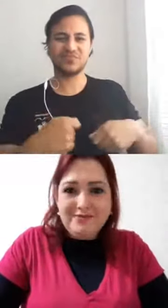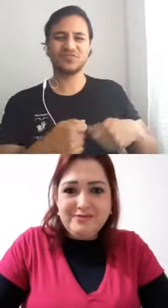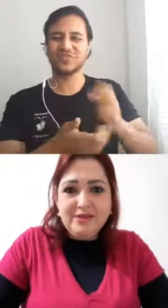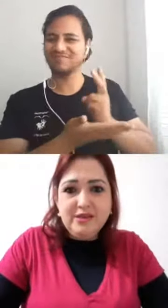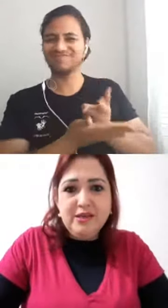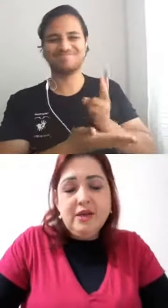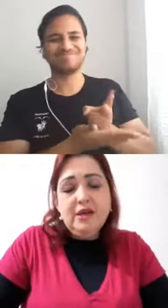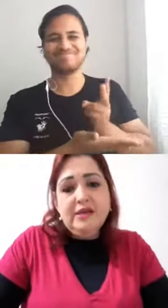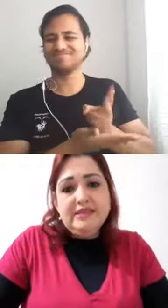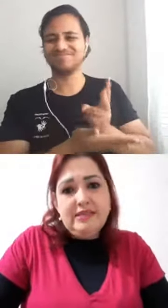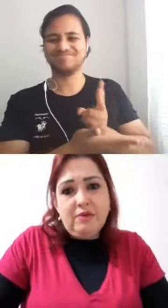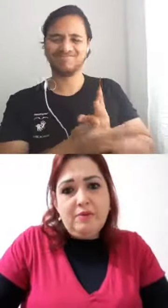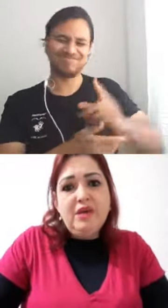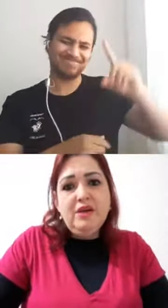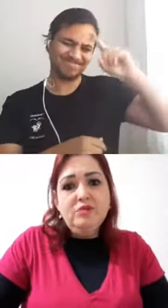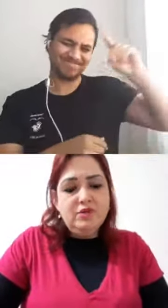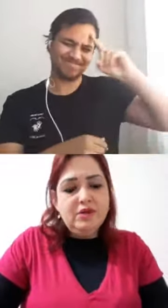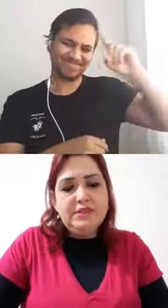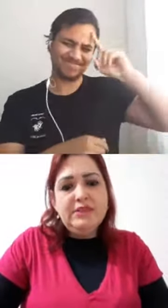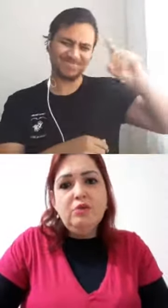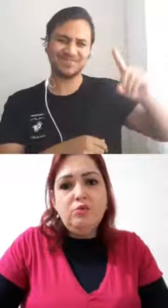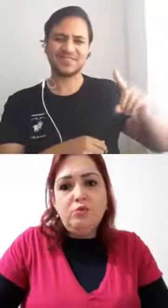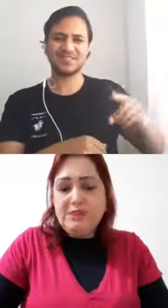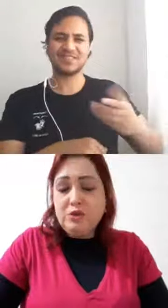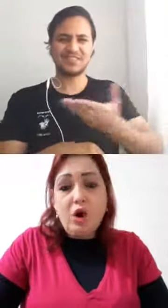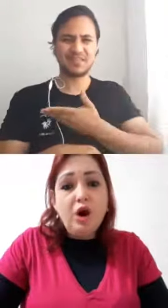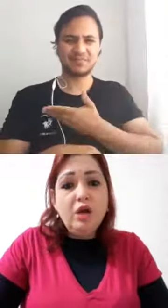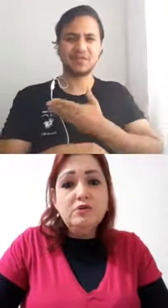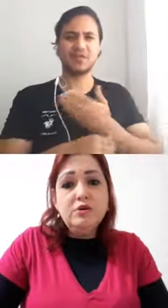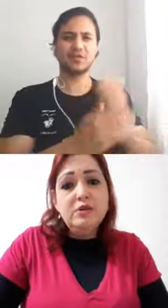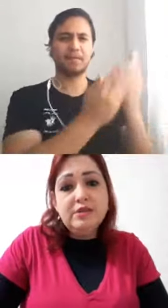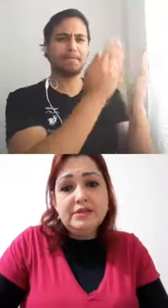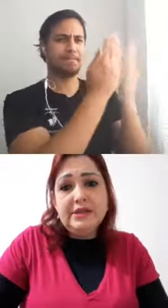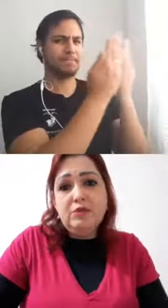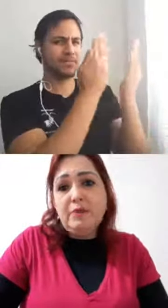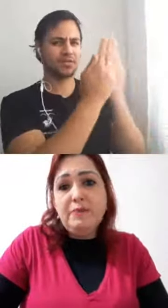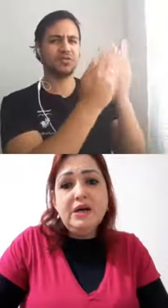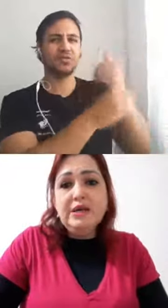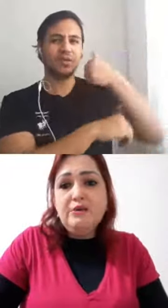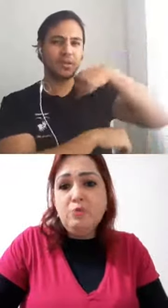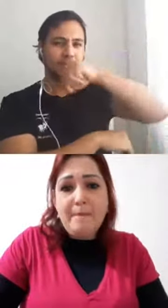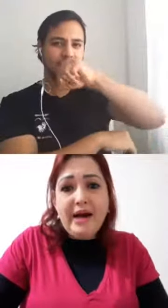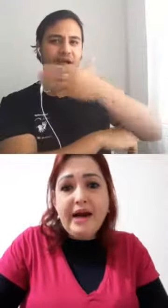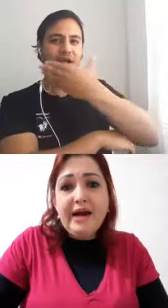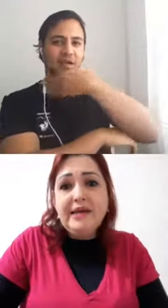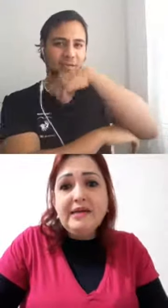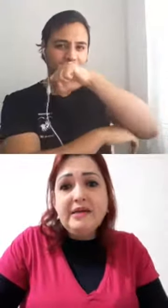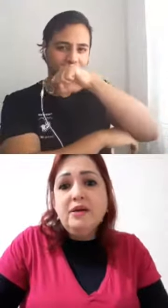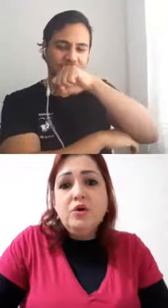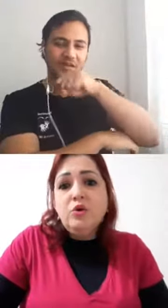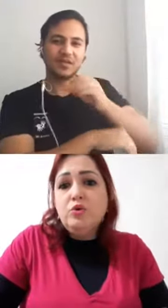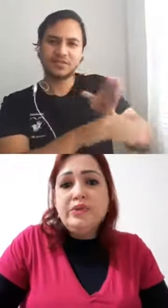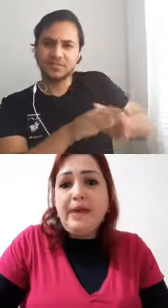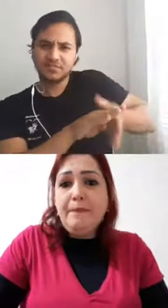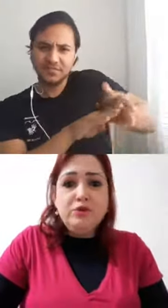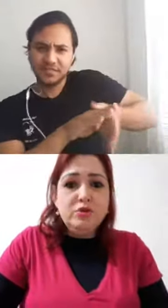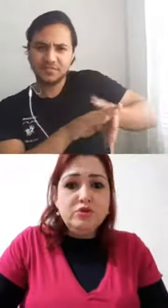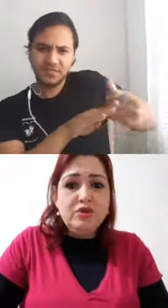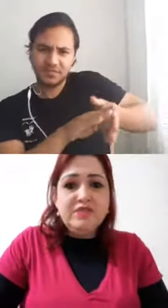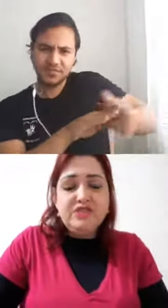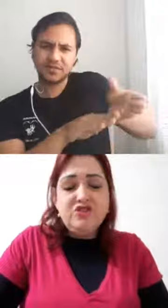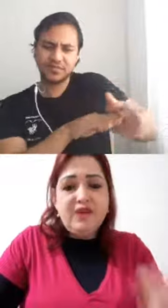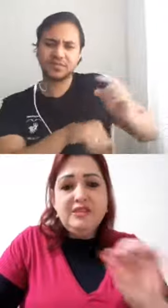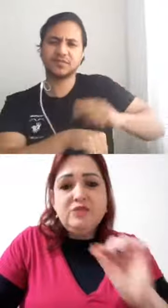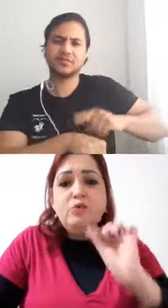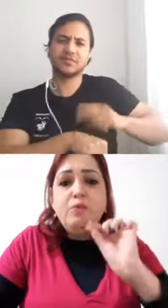momento. Ser o amigo, ser o psicólogo, ser uma mãe, um pai. O tempo todo que